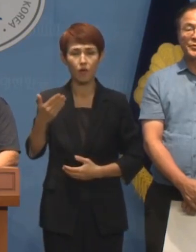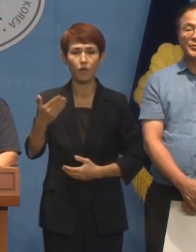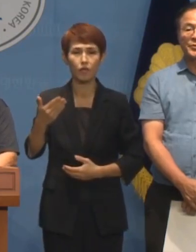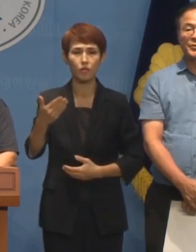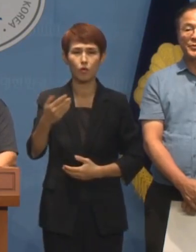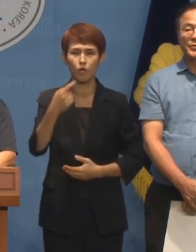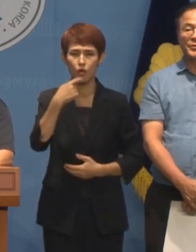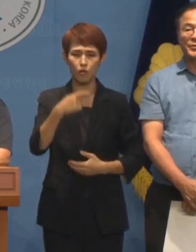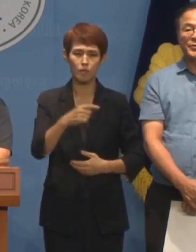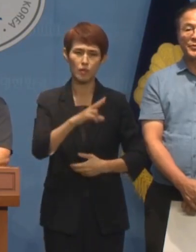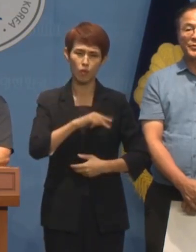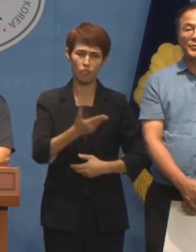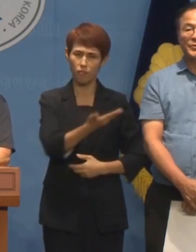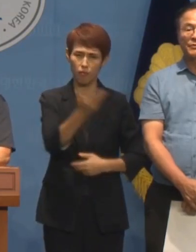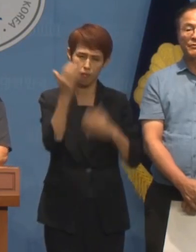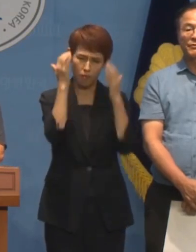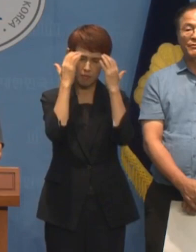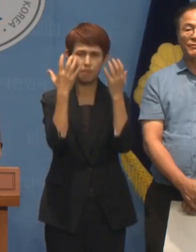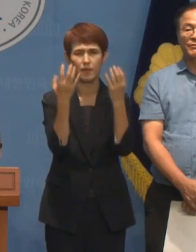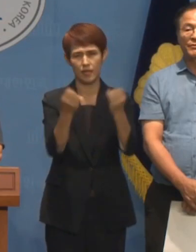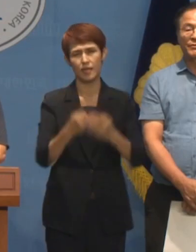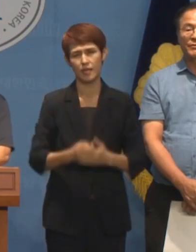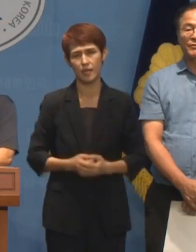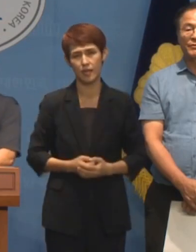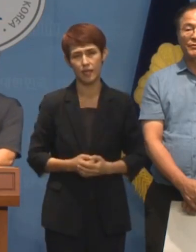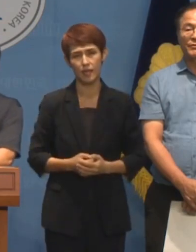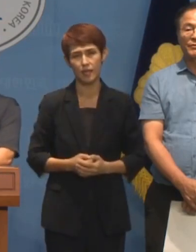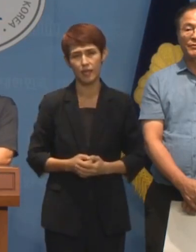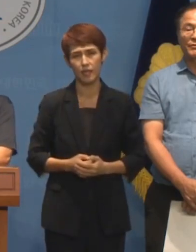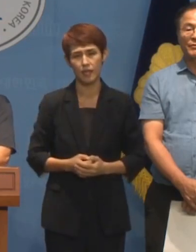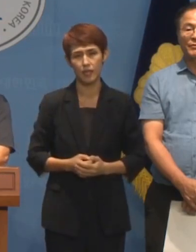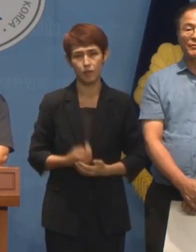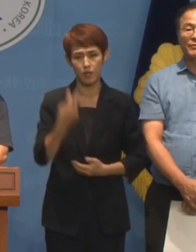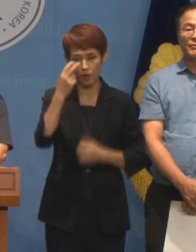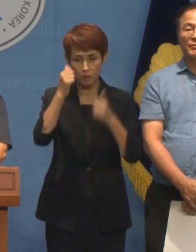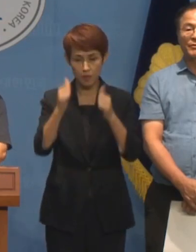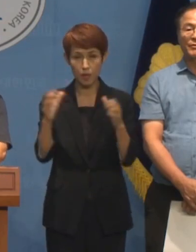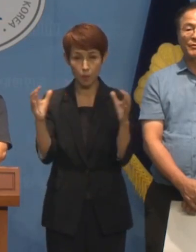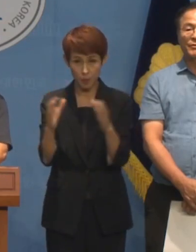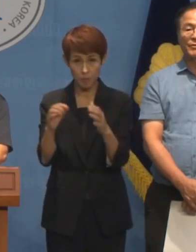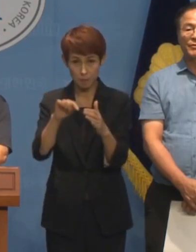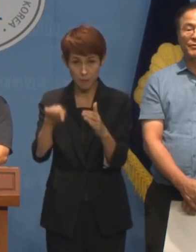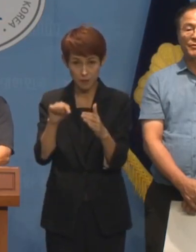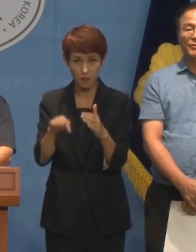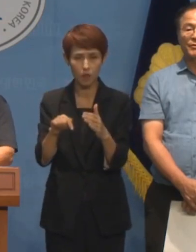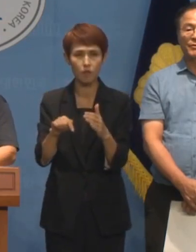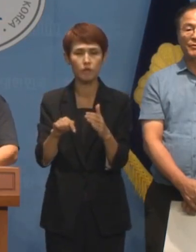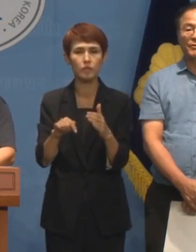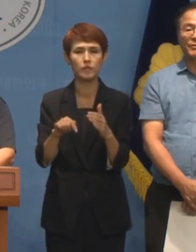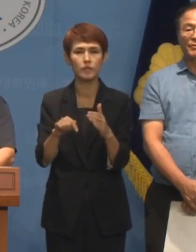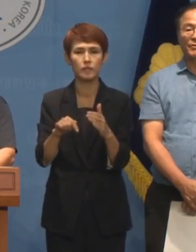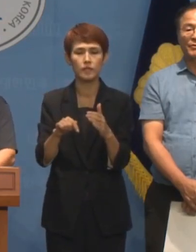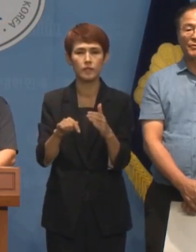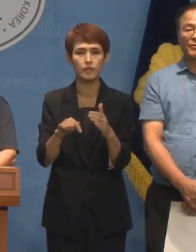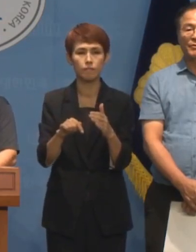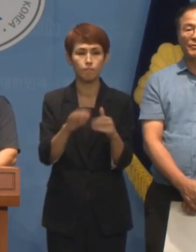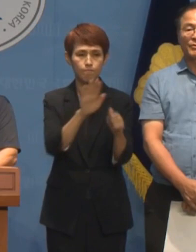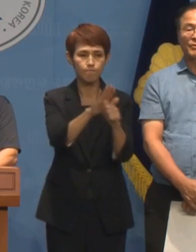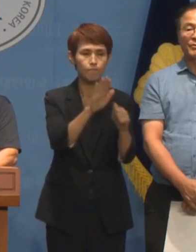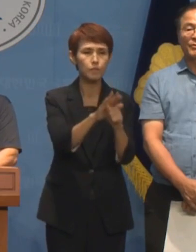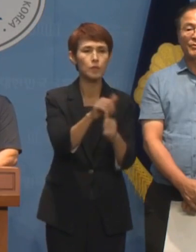너무 큰 고초를 겪고 있어서 저희 민생경제연구소 검사 모임 등에서도 이분들을 위한 공익변론을 준비하고